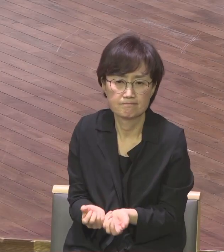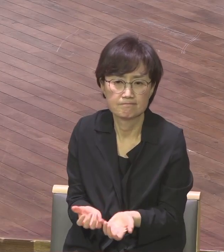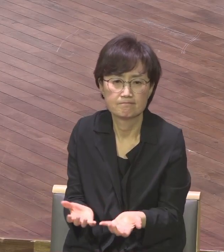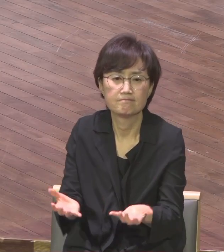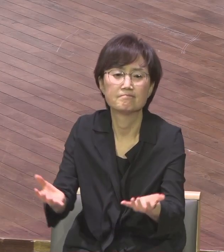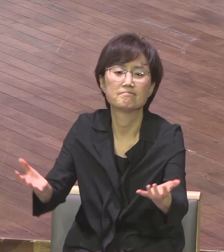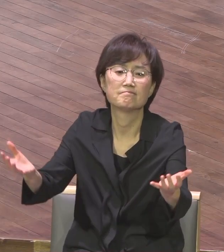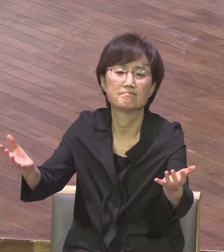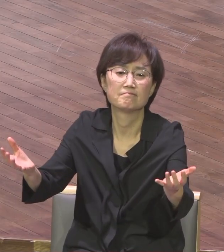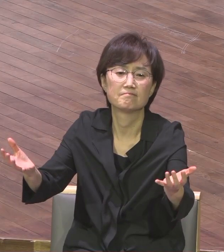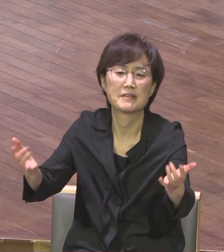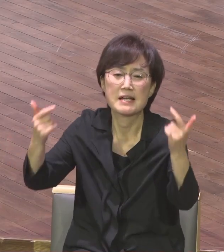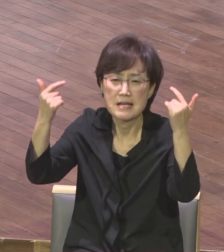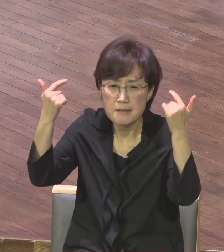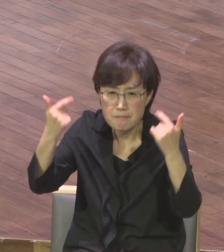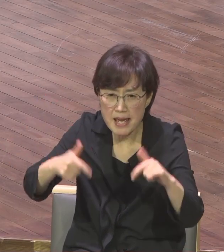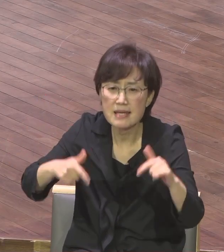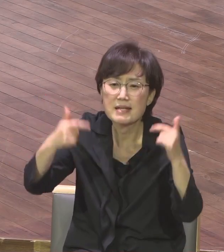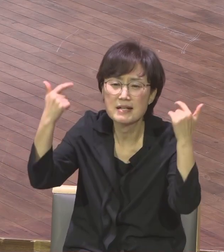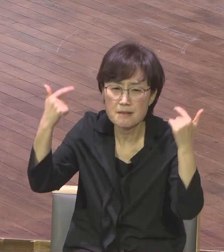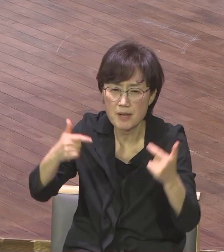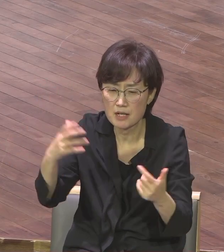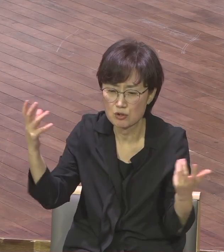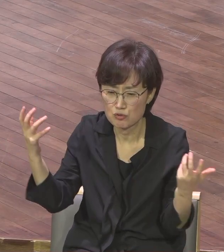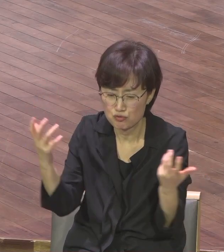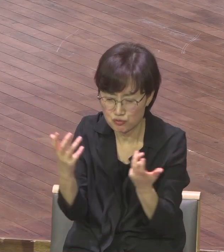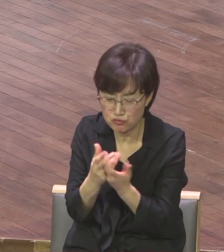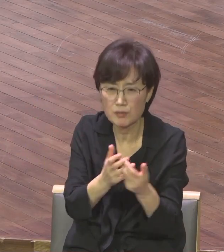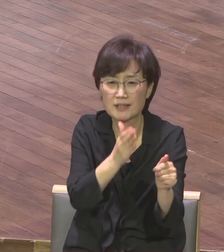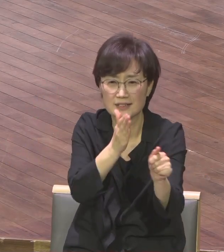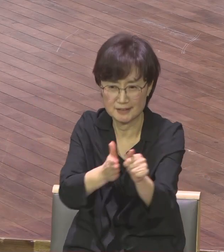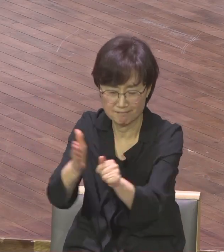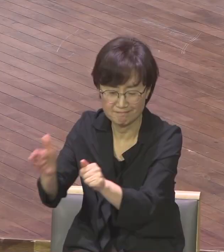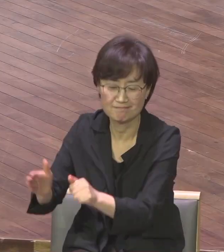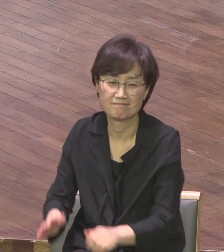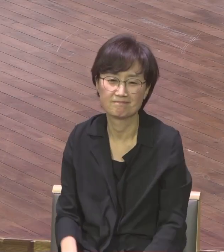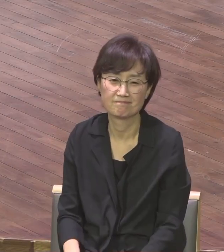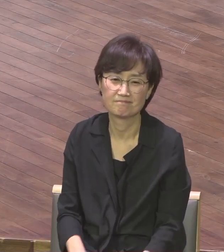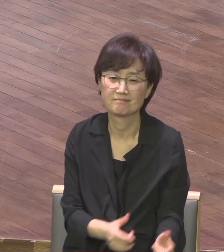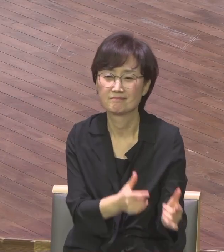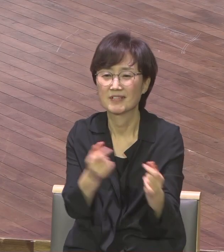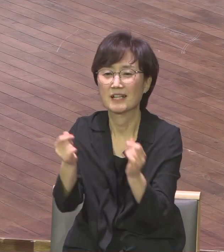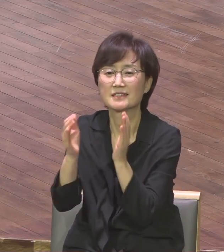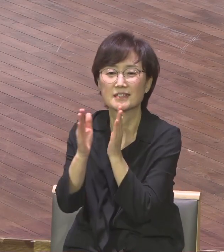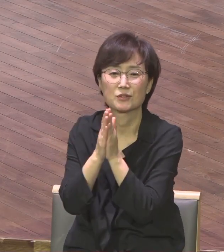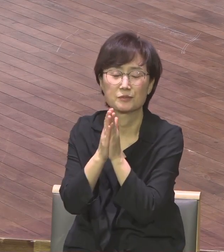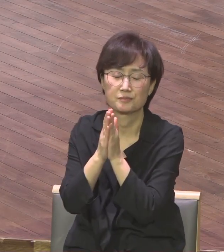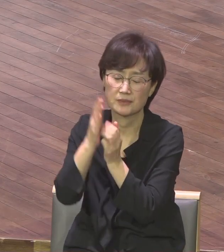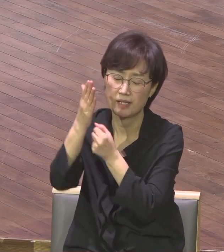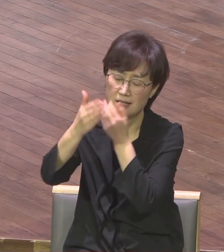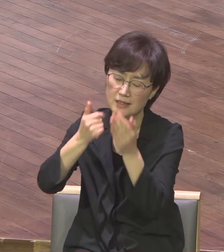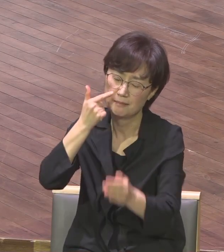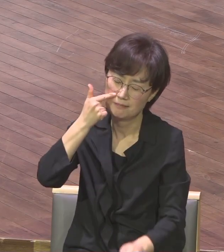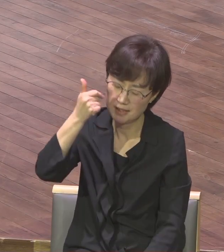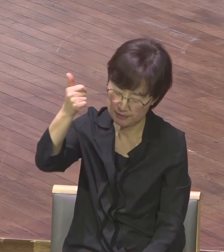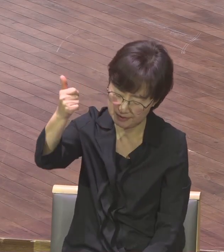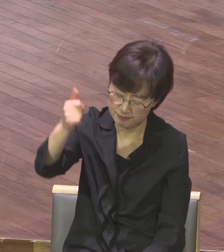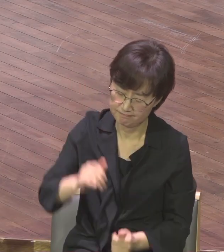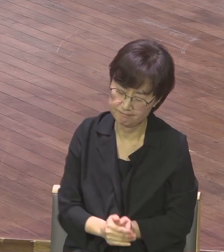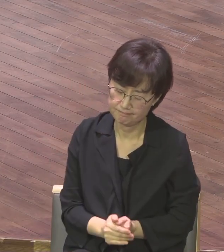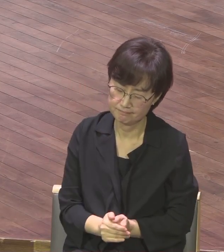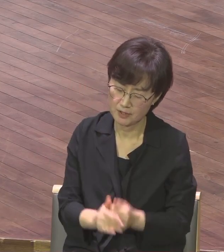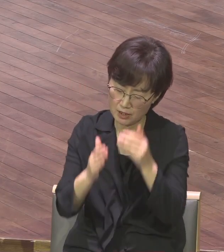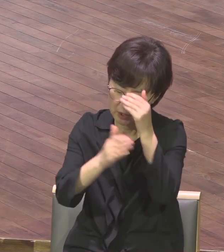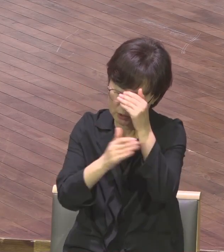증거가 날마다 풍성해지기를 주님으로 축복합니다. 기도합시다. 아버지 하나님, 우리 영계